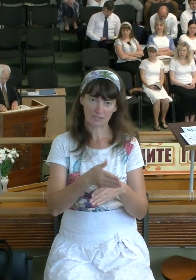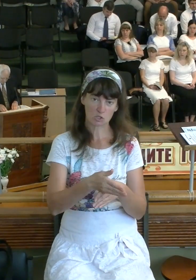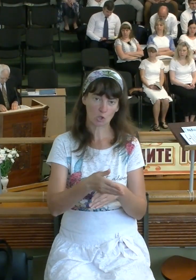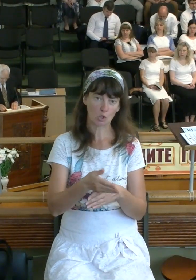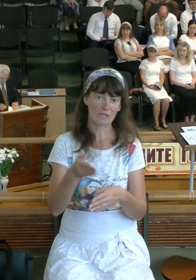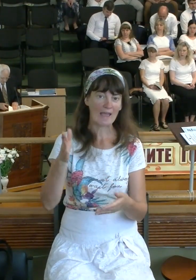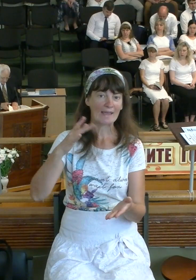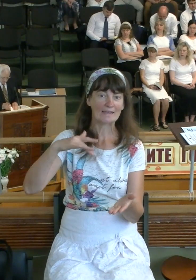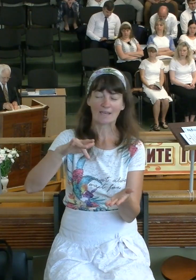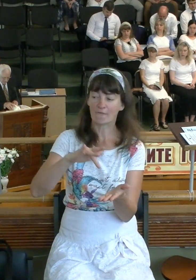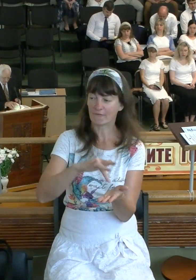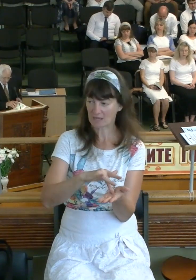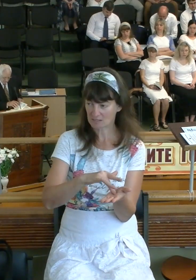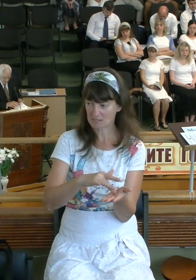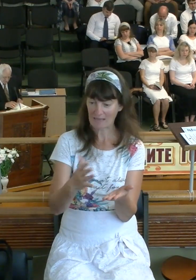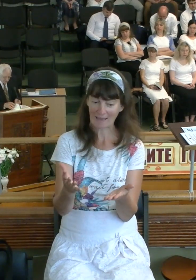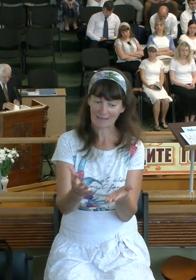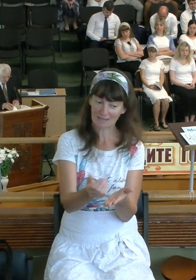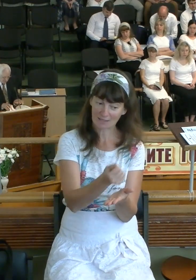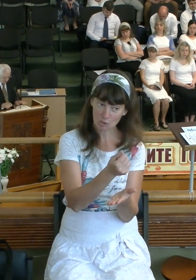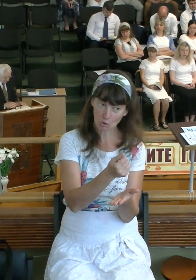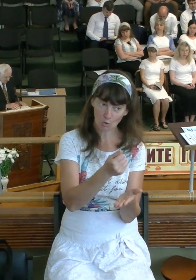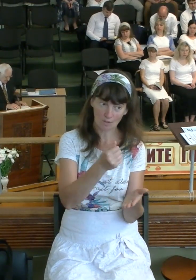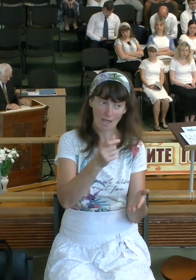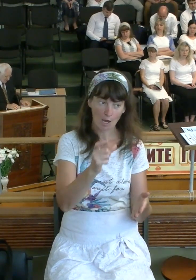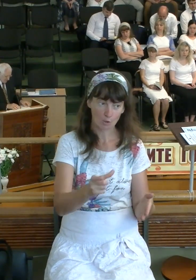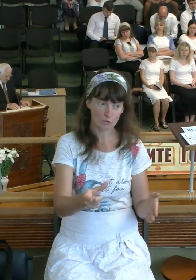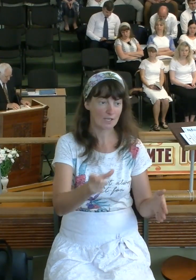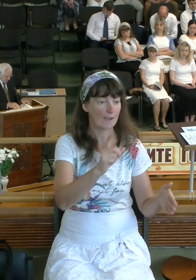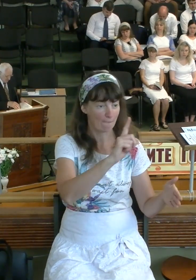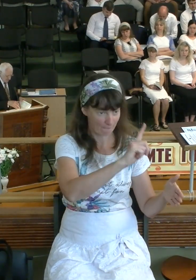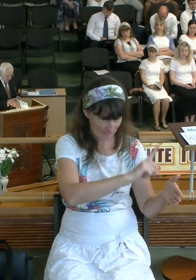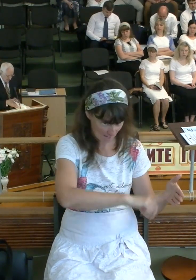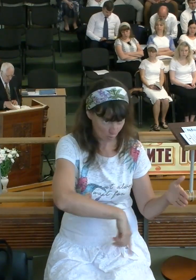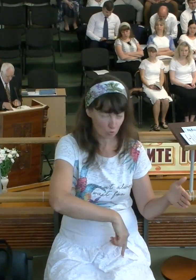и там нашел людей верующих,